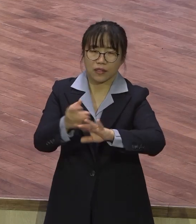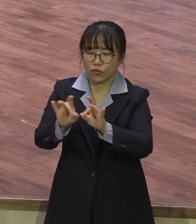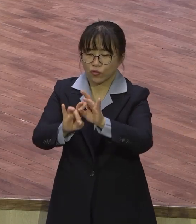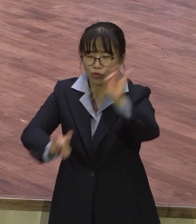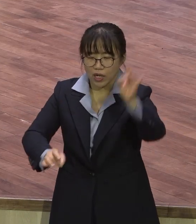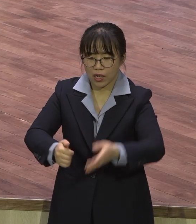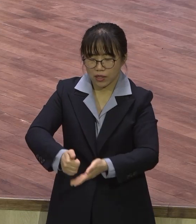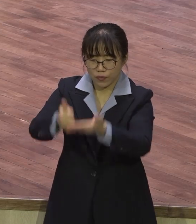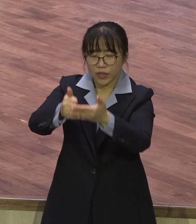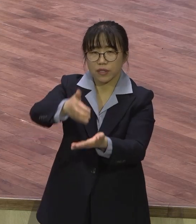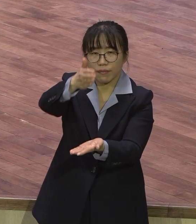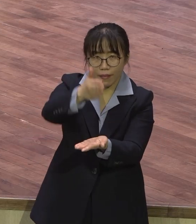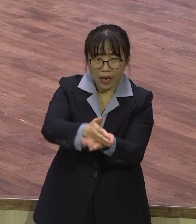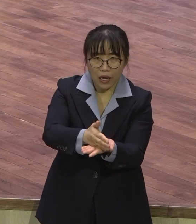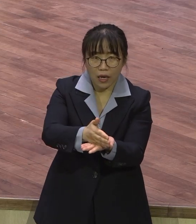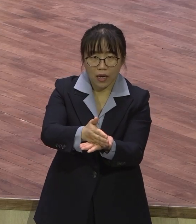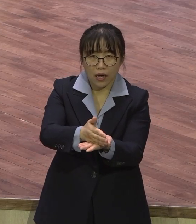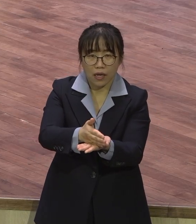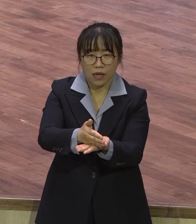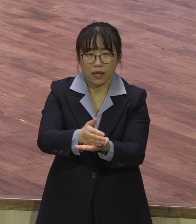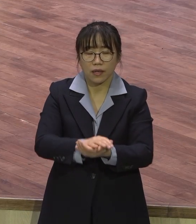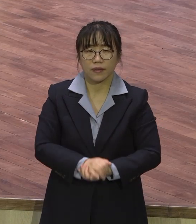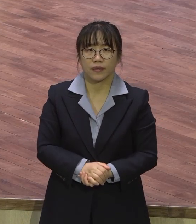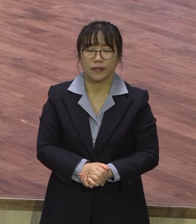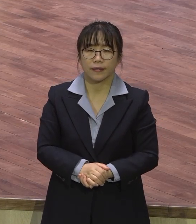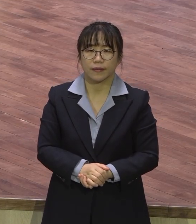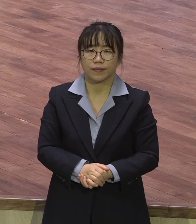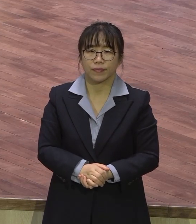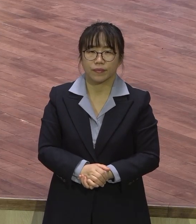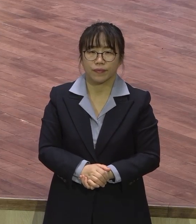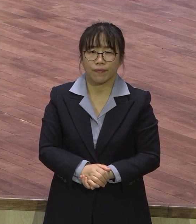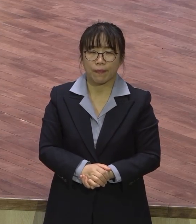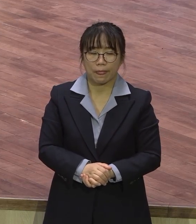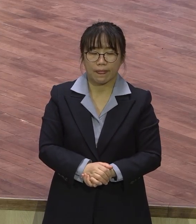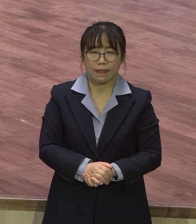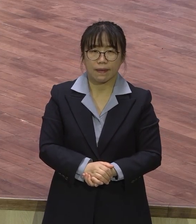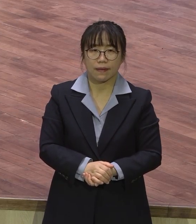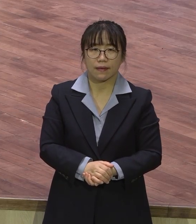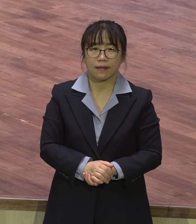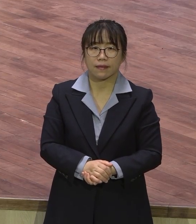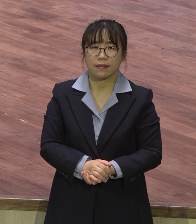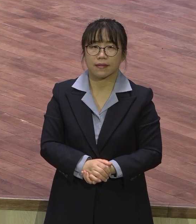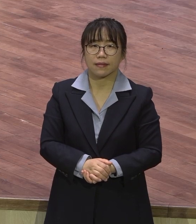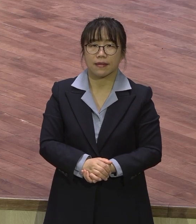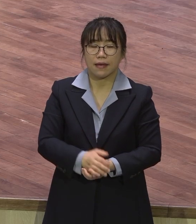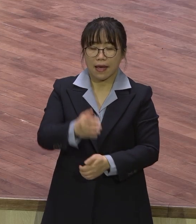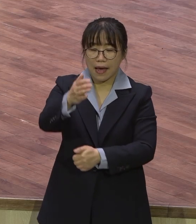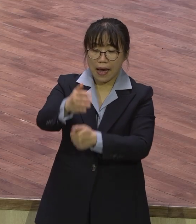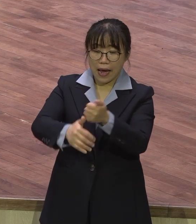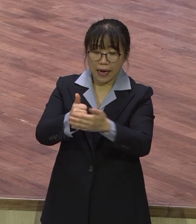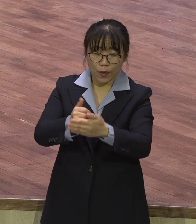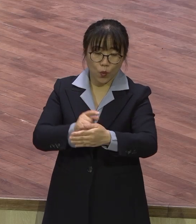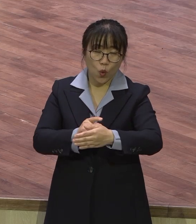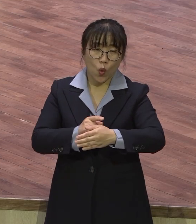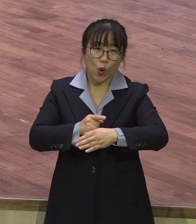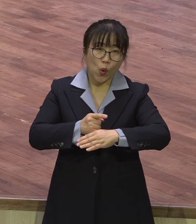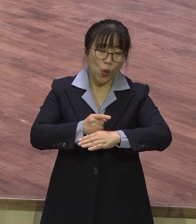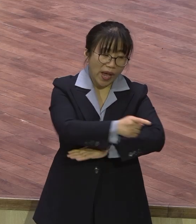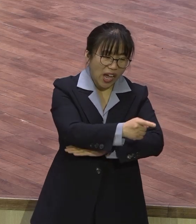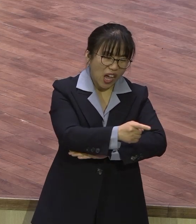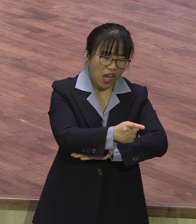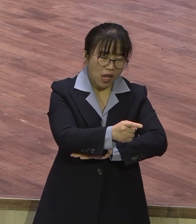내게 두지 말라 신이 있었을 거 아니에요 하나님의 무슨 하나님 외에 어떤 신이 있는 게 아니고